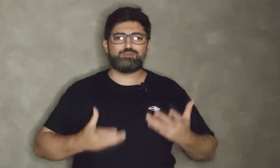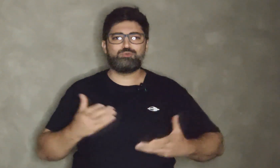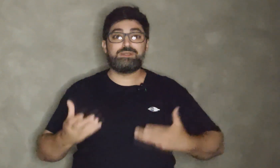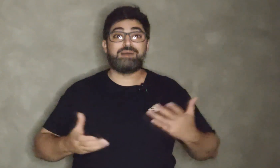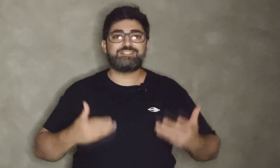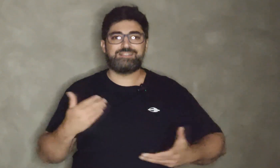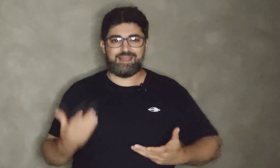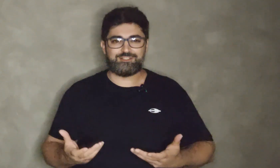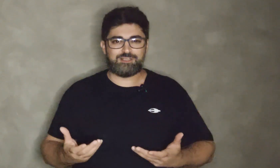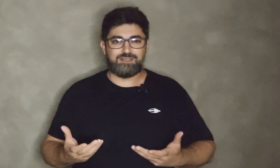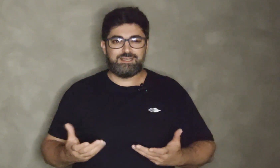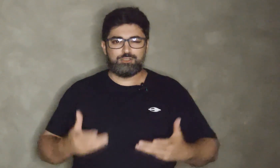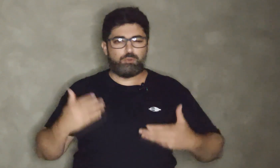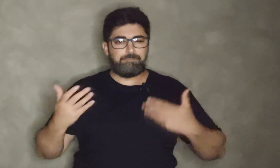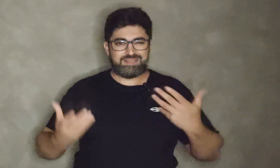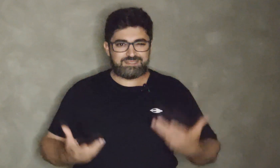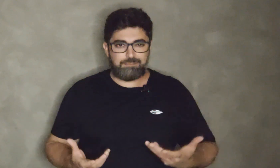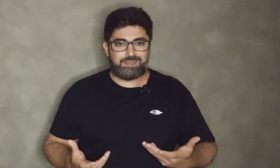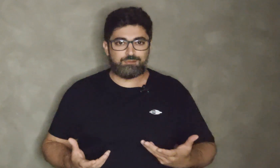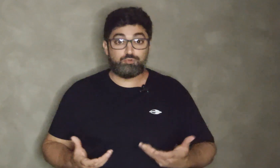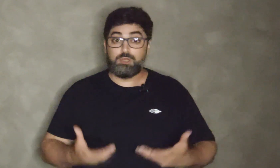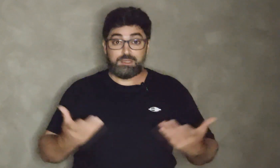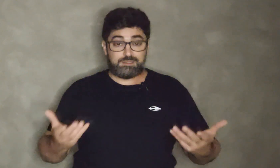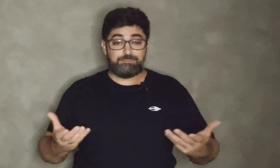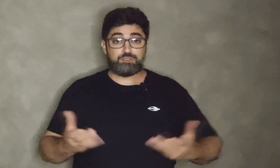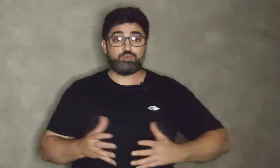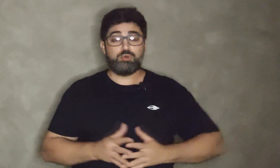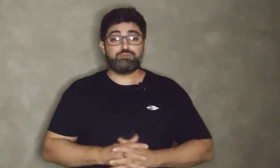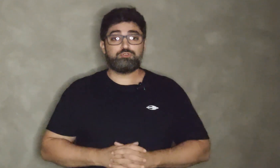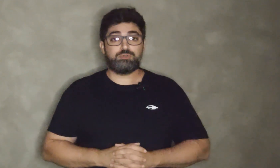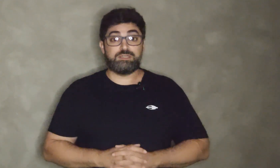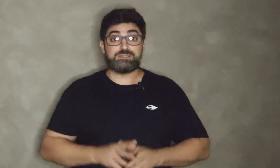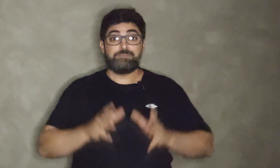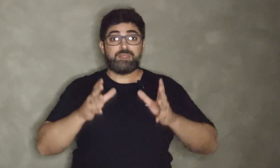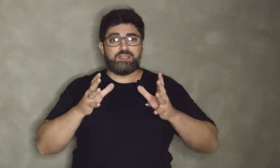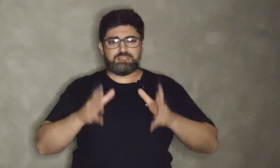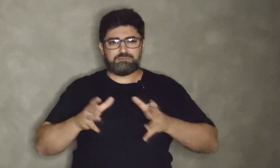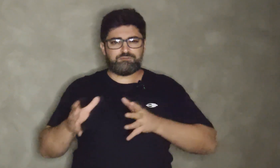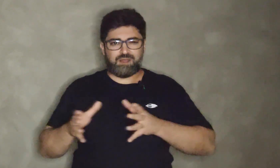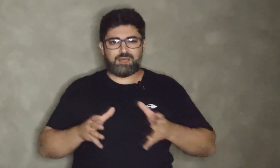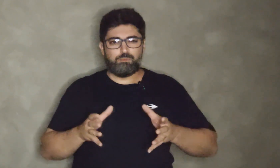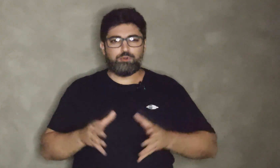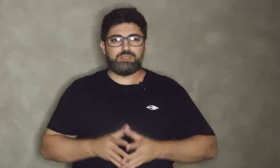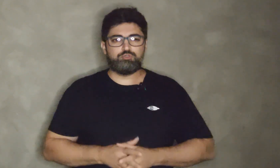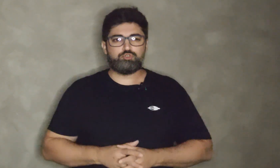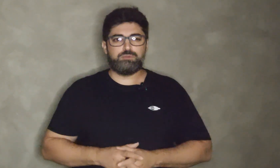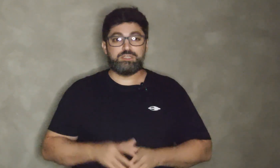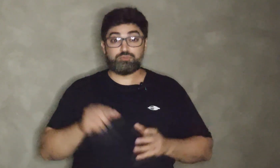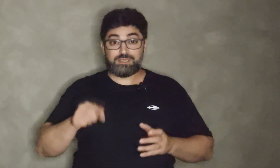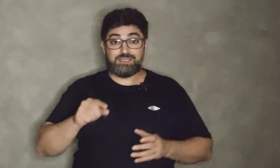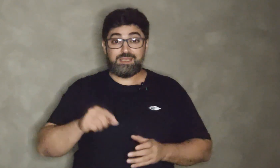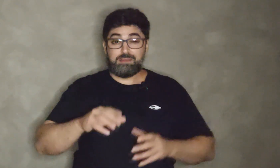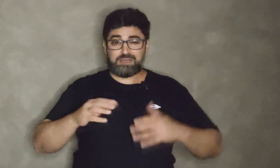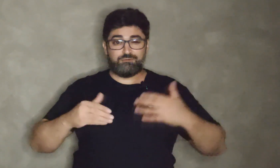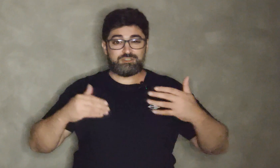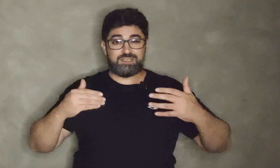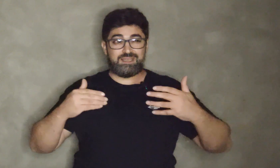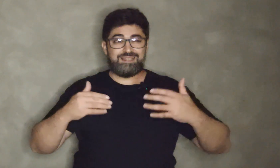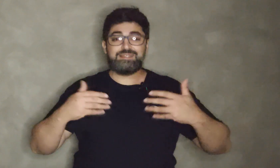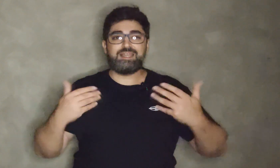estrutura imaginética do pensamento da pessoa com surdez. E nós vamos falar um pouquinho sobre isso aqui, para que você